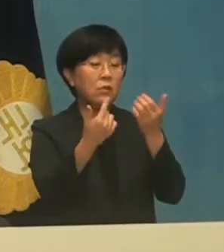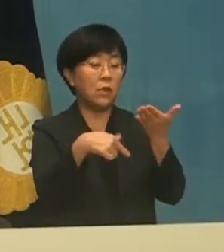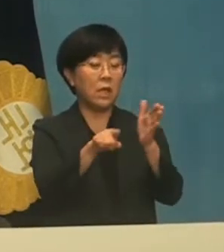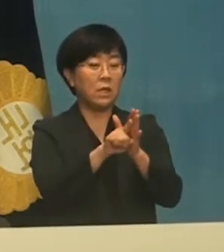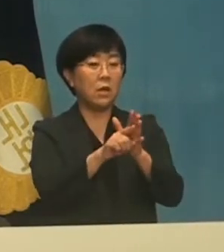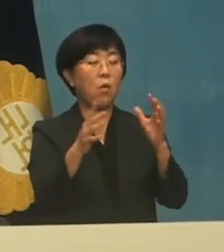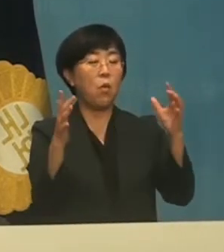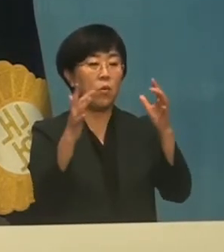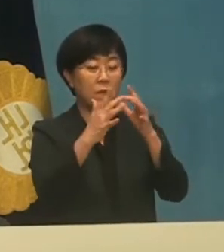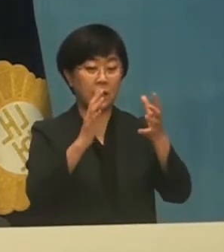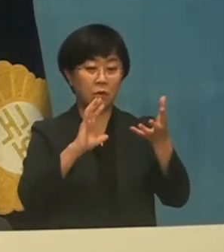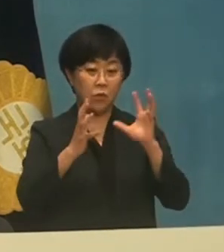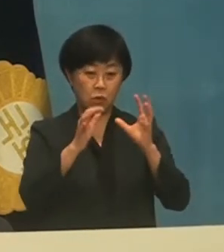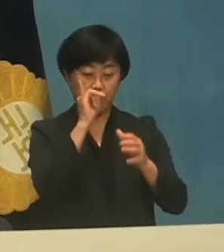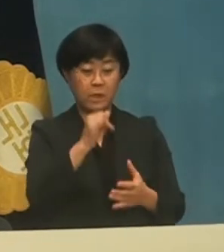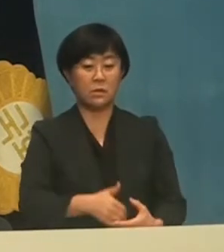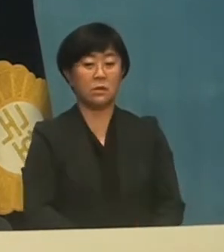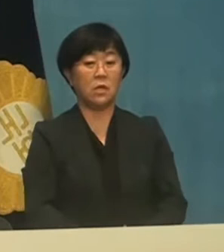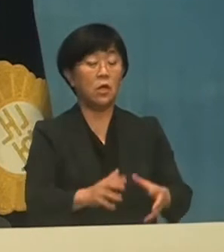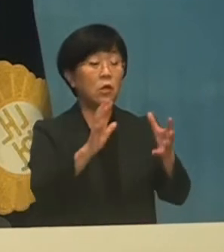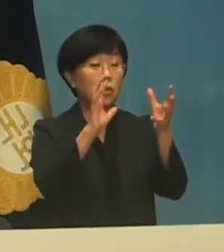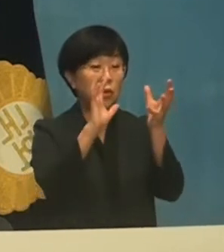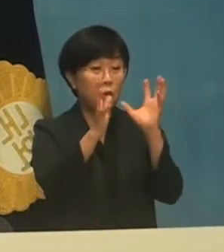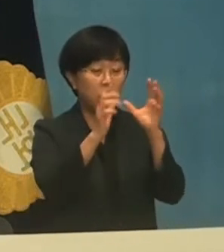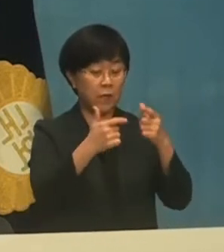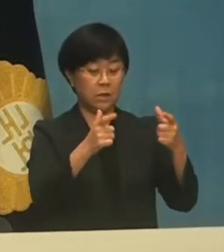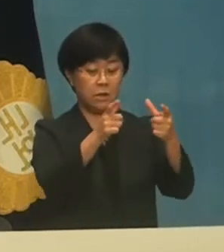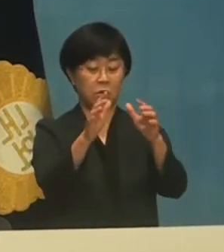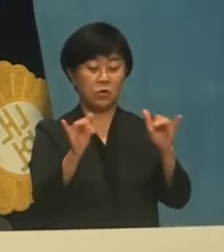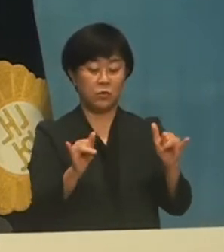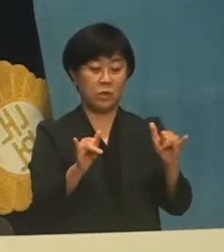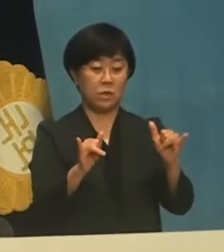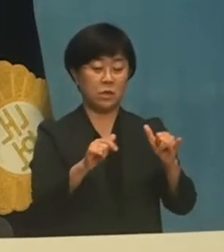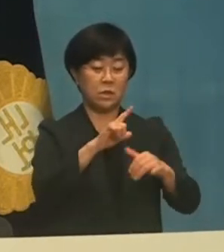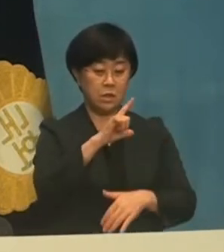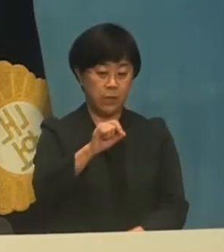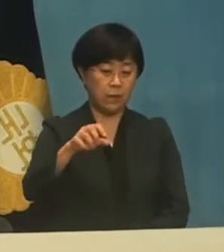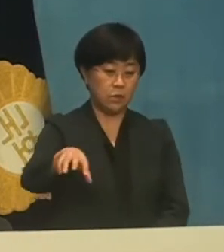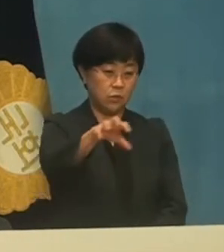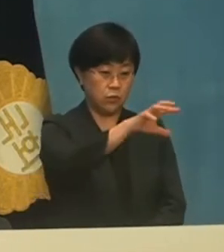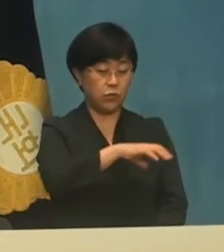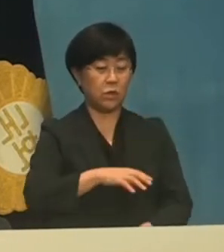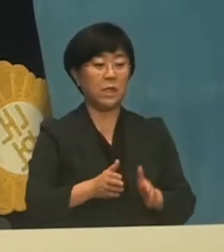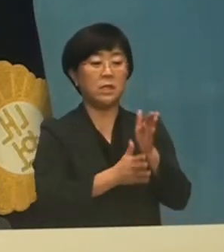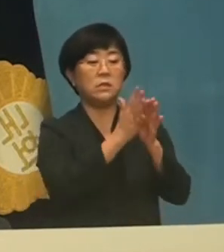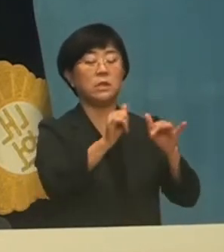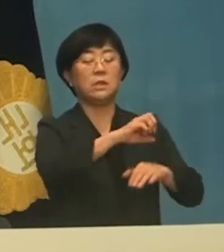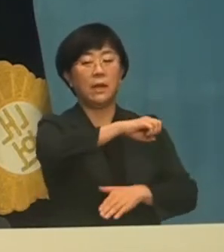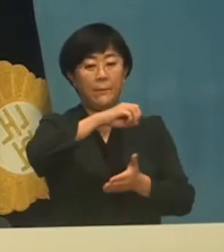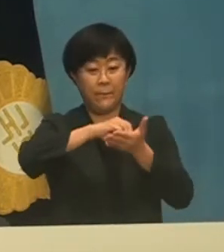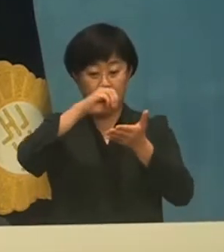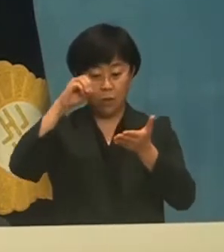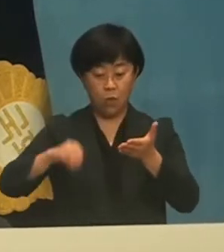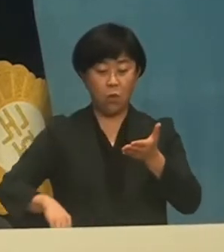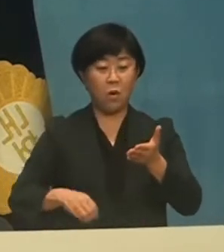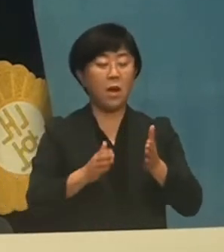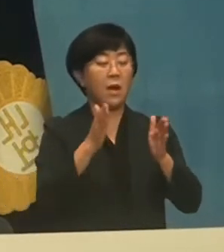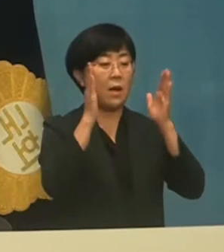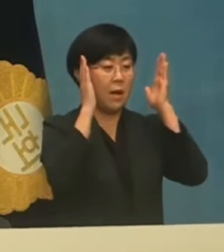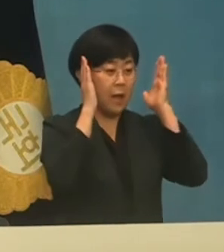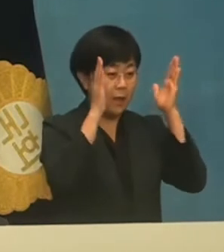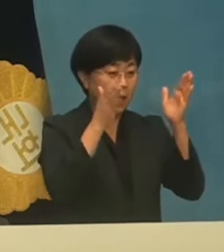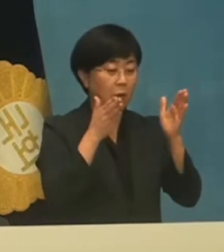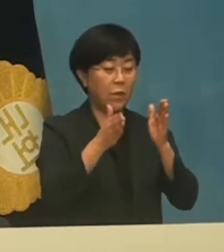토론회만 열었을 뿐입니다. 이 토론회도 지역 주민들과 지자체, 시민단체들은 배제된 채 학계와 정부